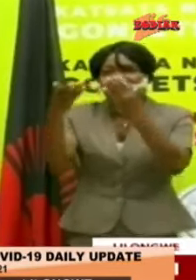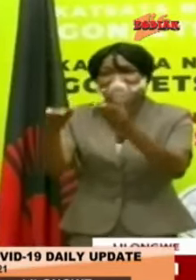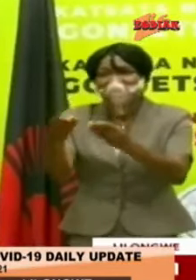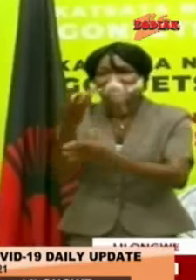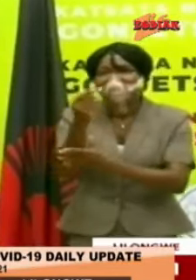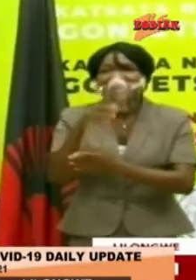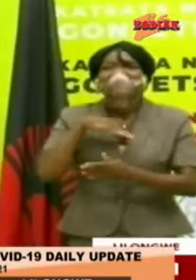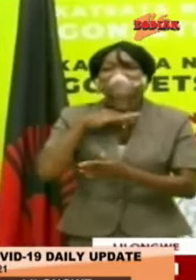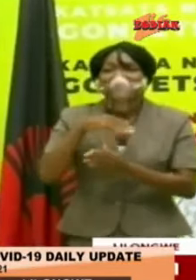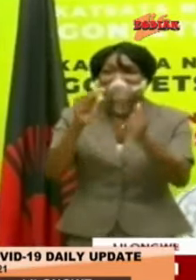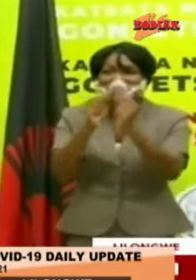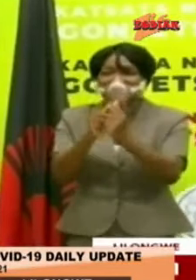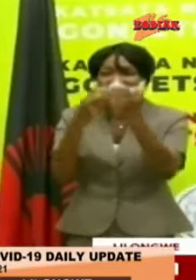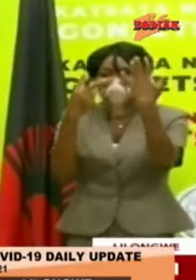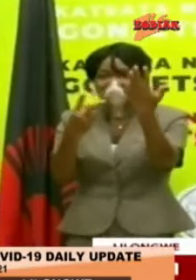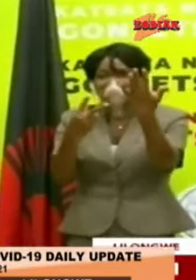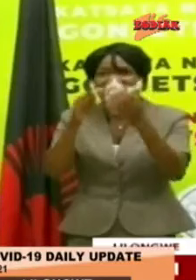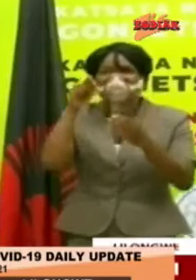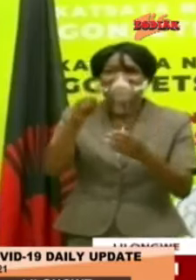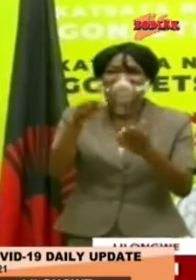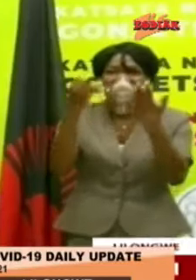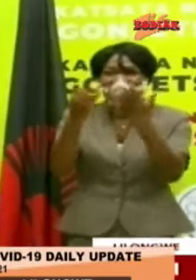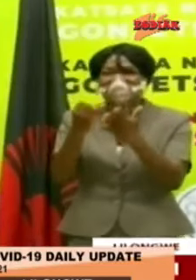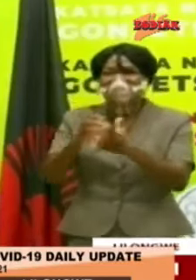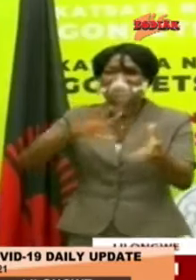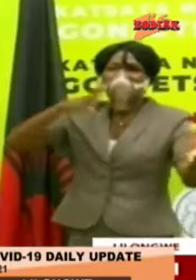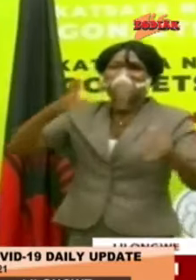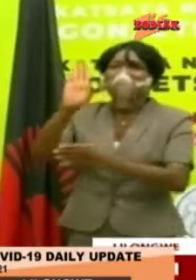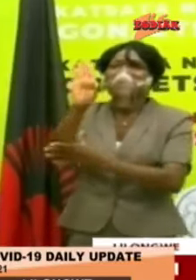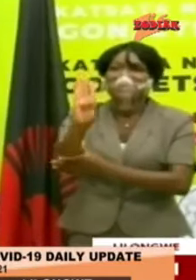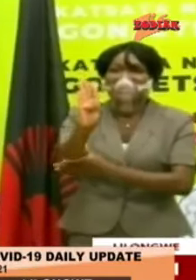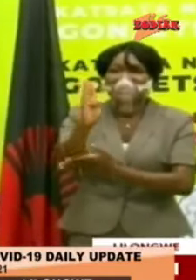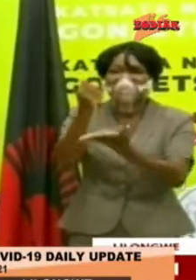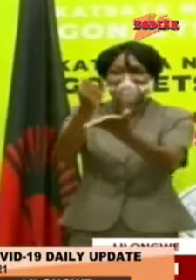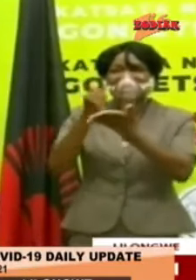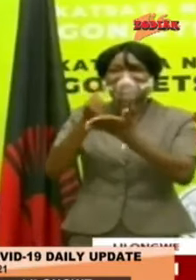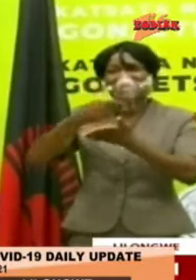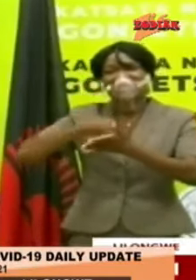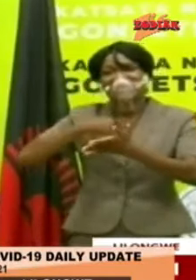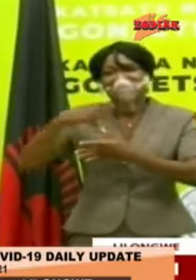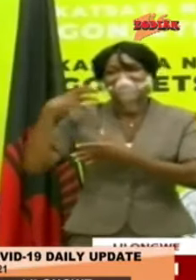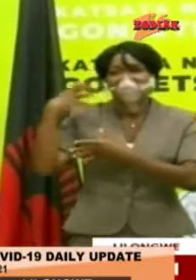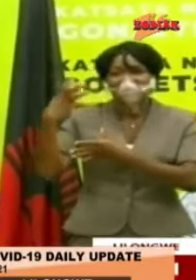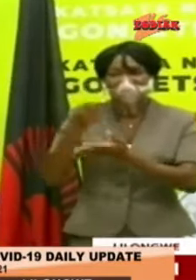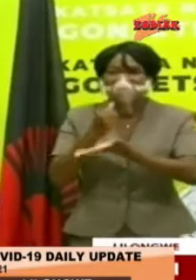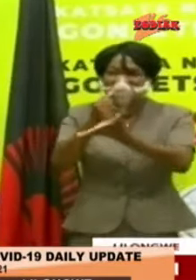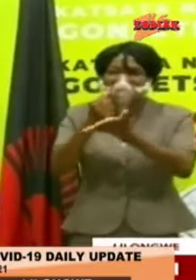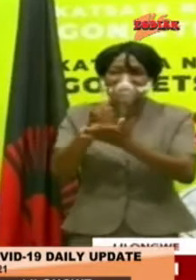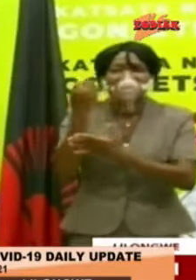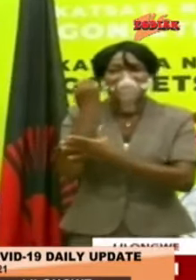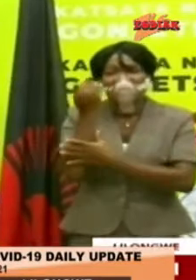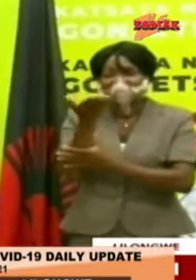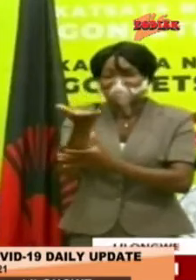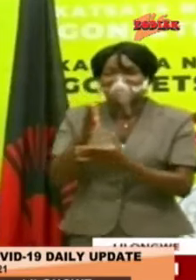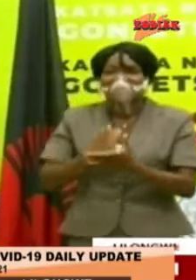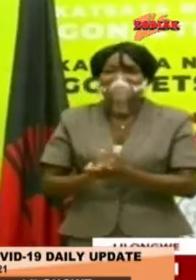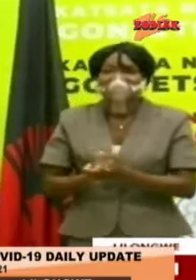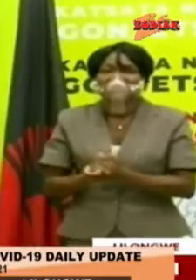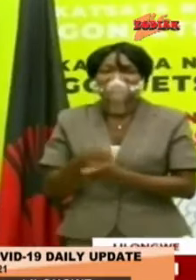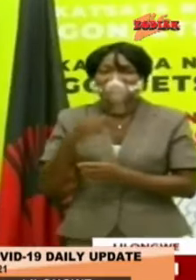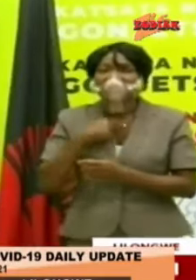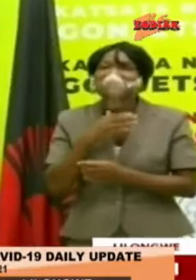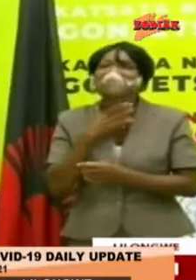17.6 billion yoti itithandizire ifeyo ngati boma kumuliri umenewu ndiye ndimangofuna madzulano